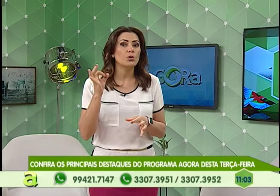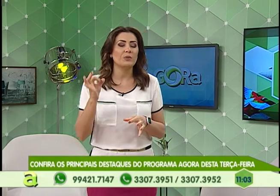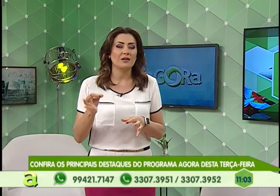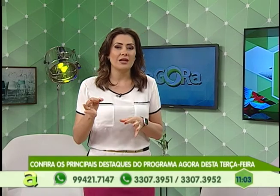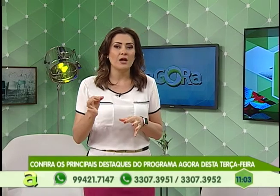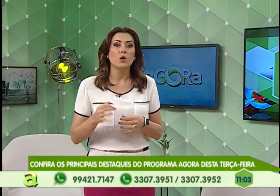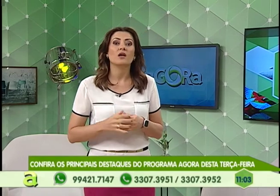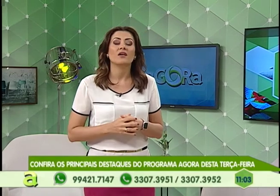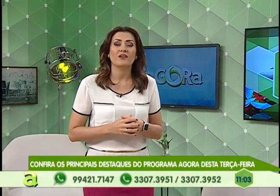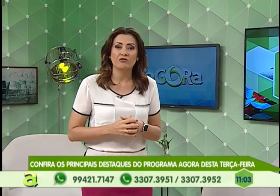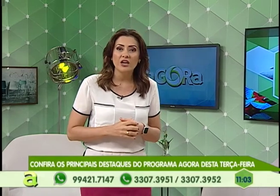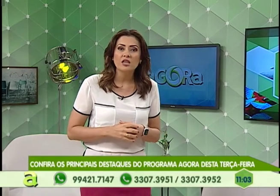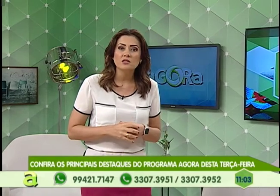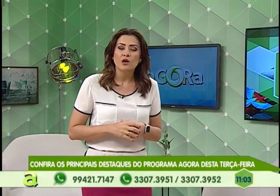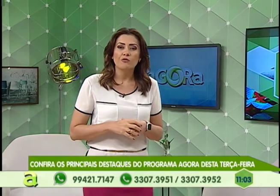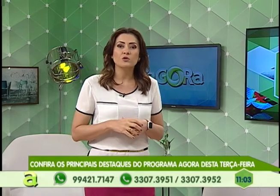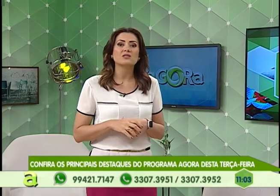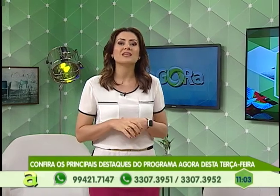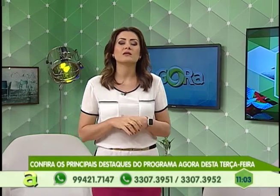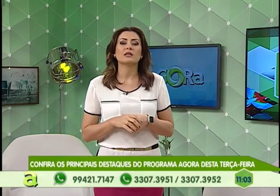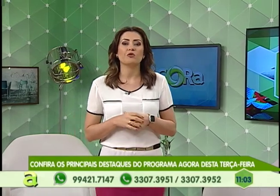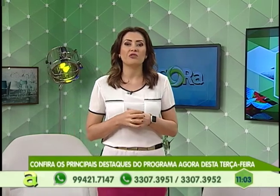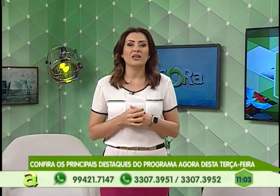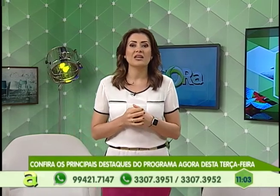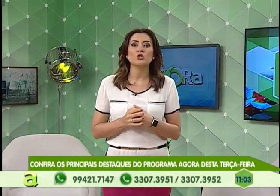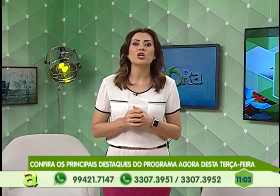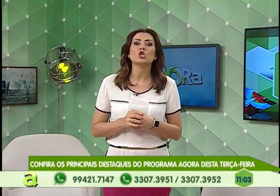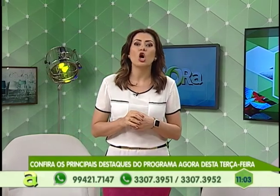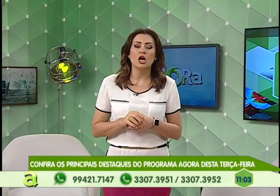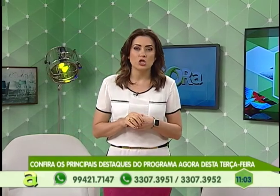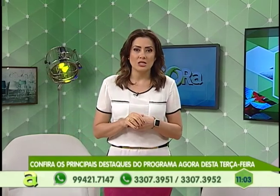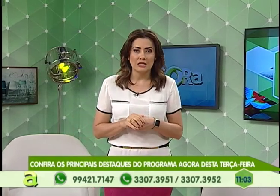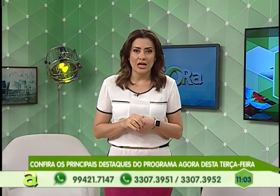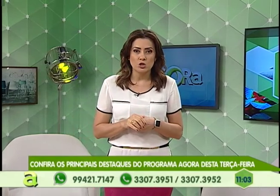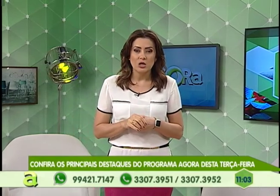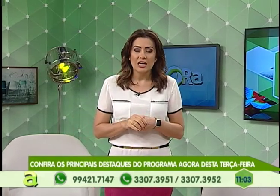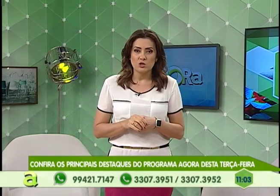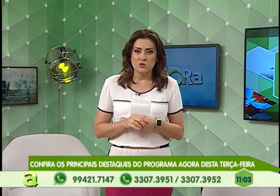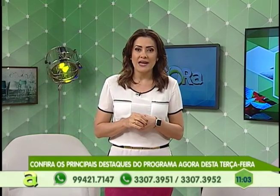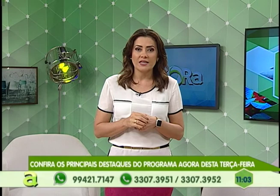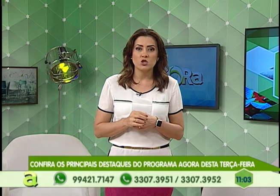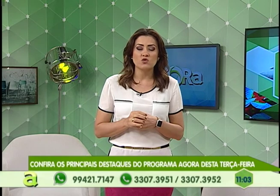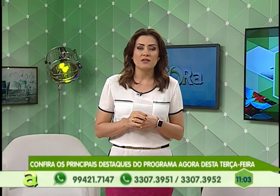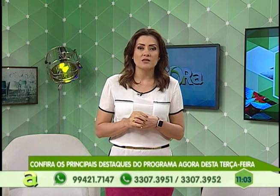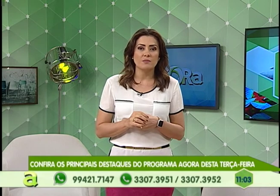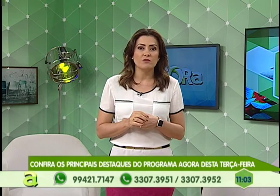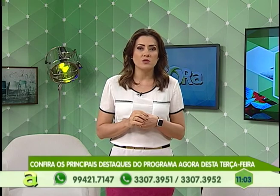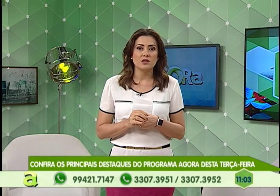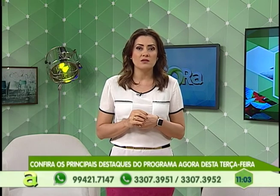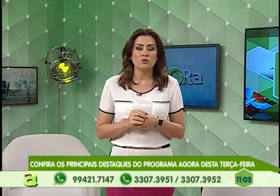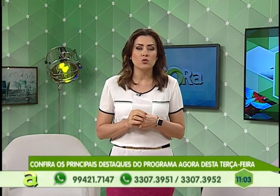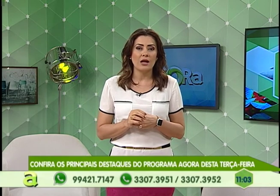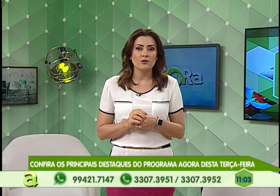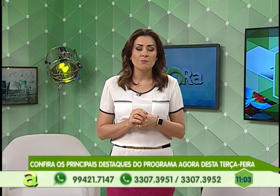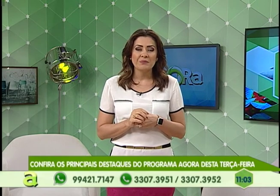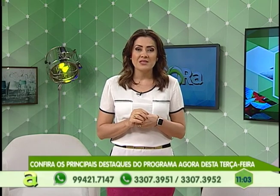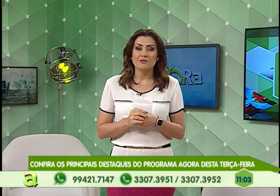proprietário, reféns. Foi no Santo Itelvim, na zona norte da cidade. É o destaque que a gente vai trazer pra você que tem do outro lado. Essa